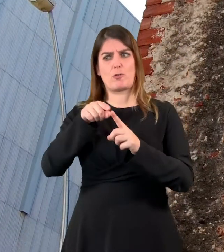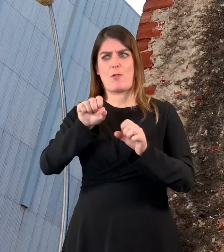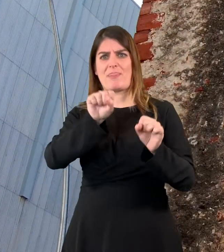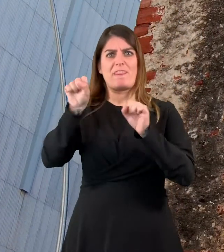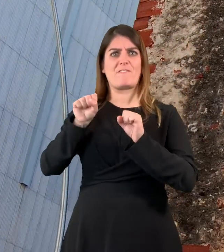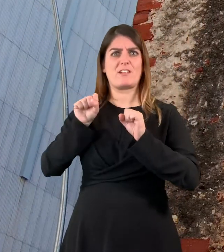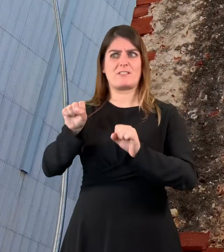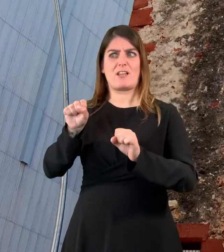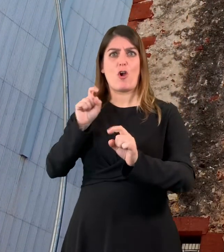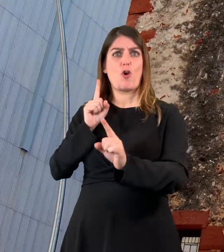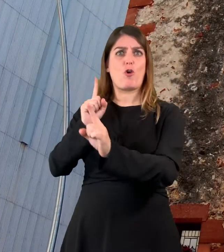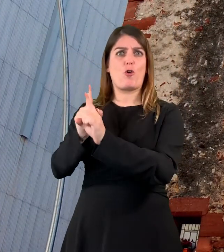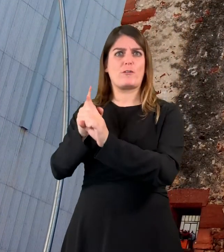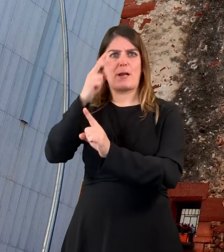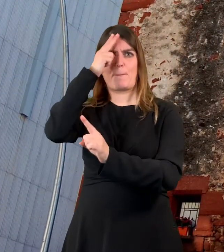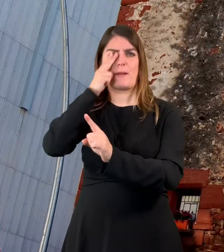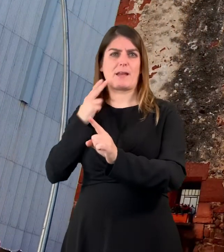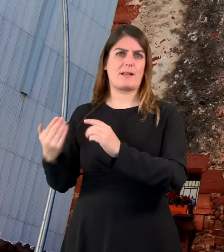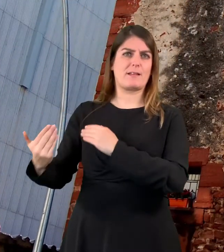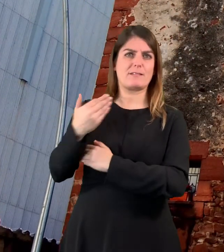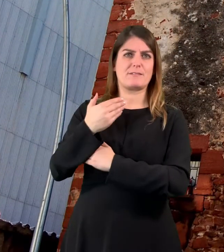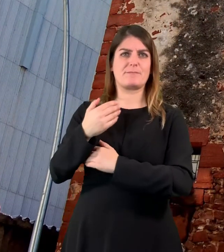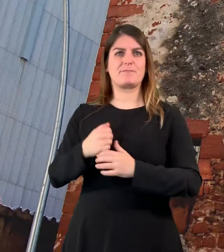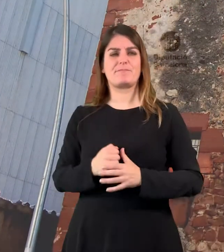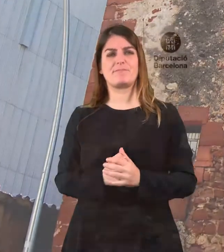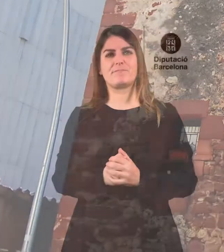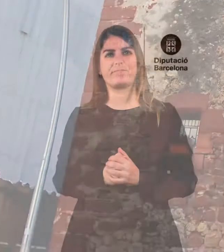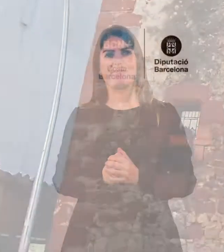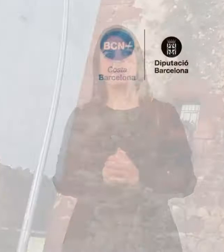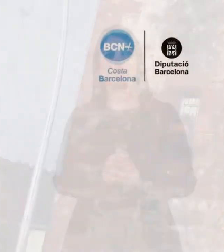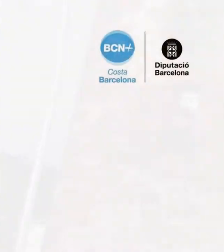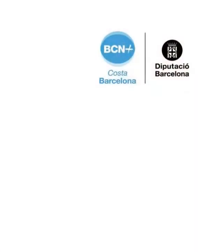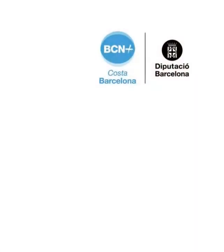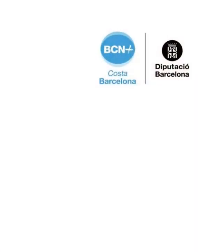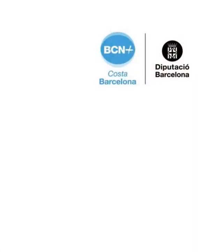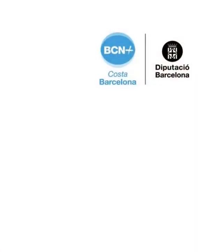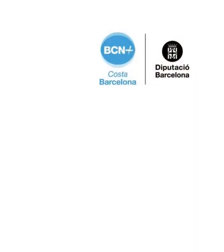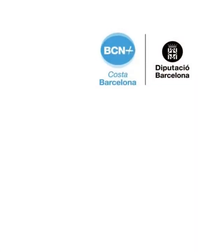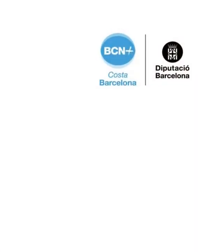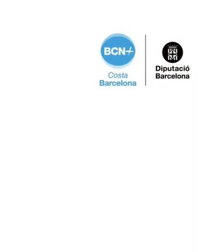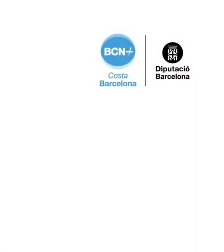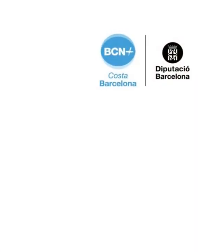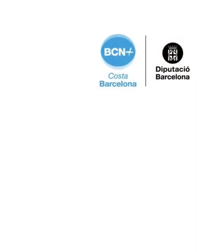en la defensa contra la pirateria. Costa Barcelona, Diputació de